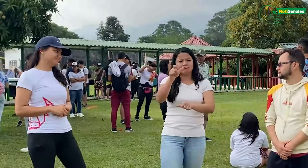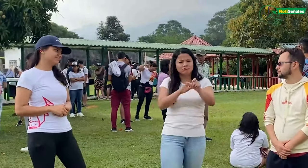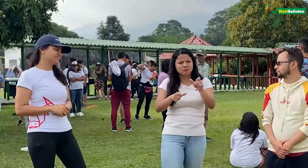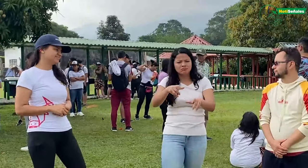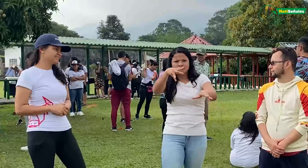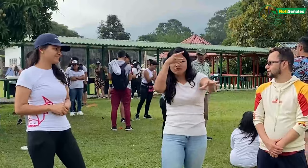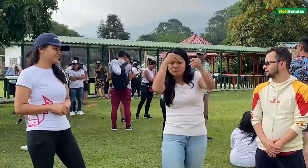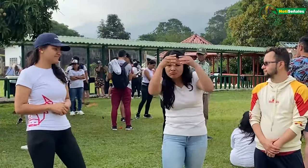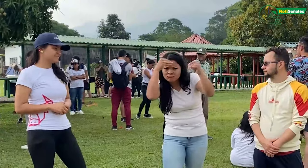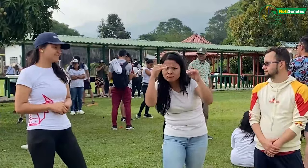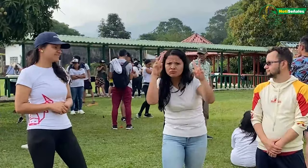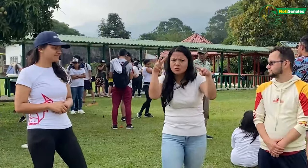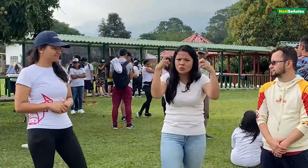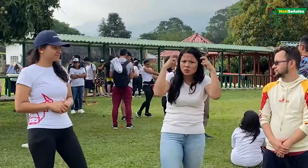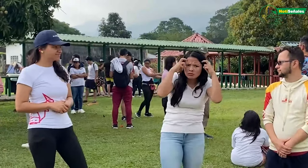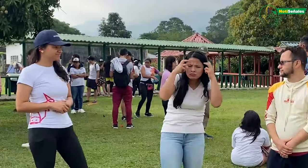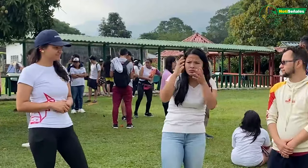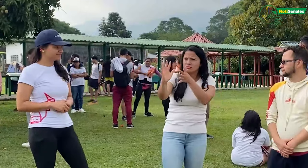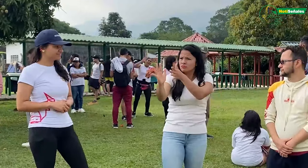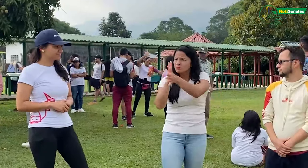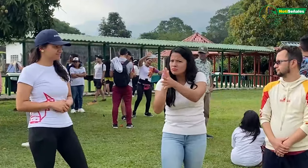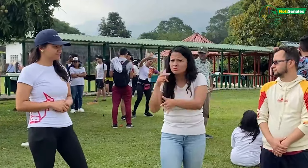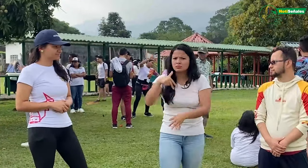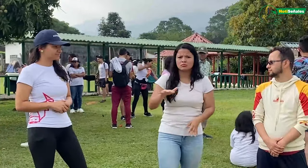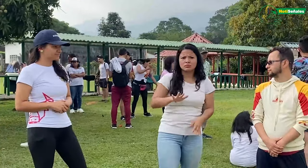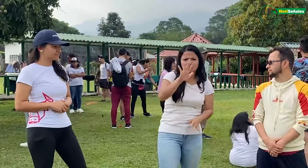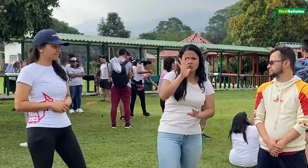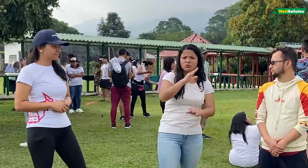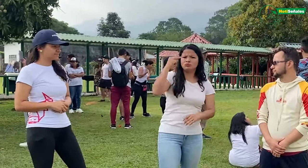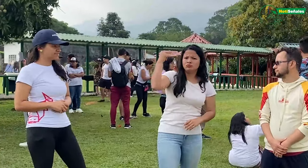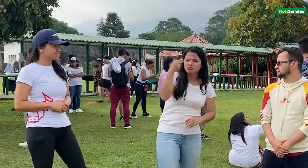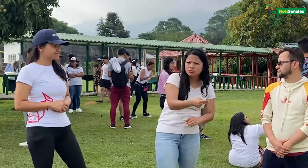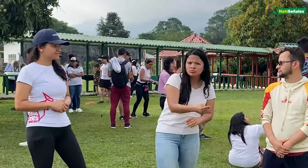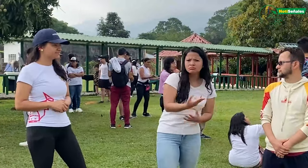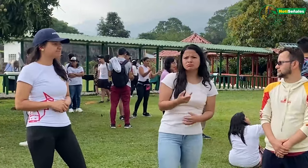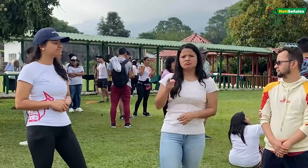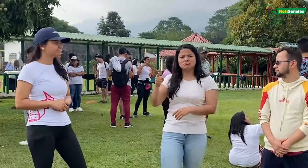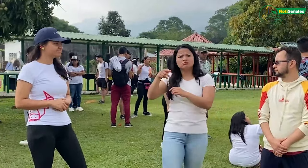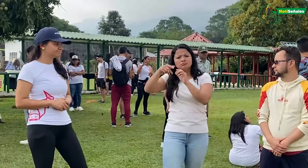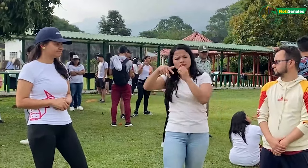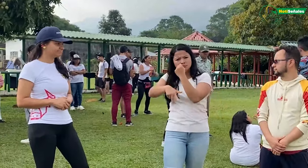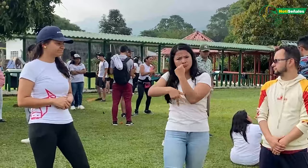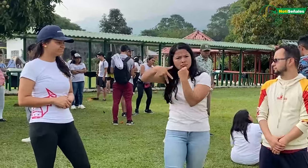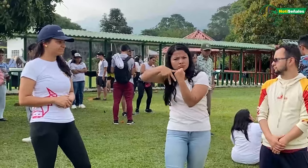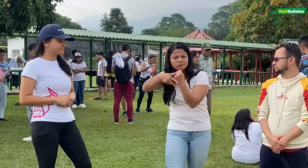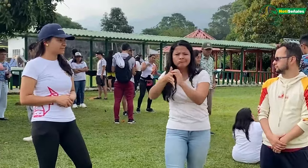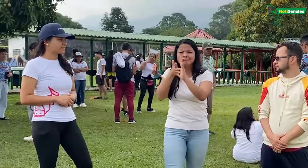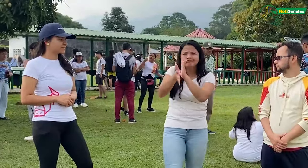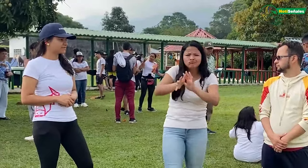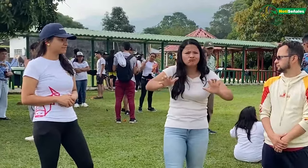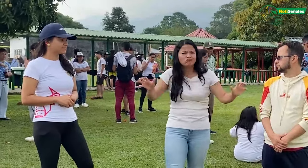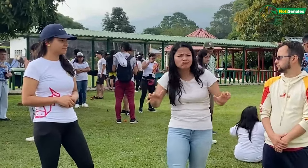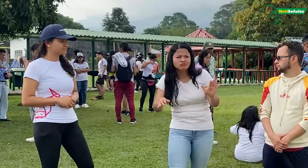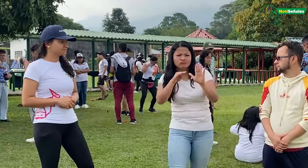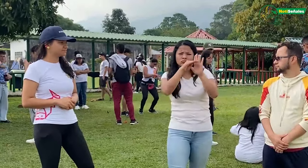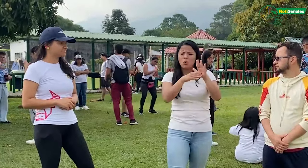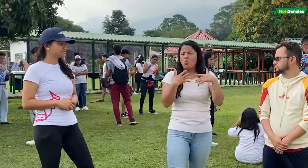CNJS, su historia, gracias al CIAJ, Asisor. Personalmente me pareció muy interesante, muy chévere,